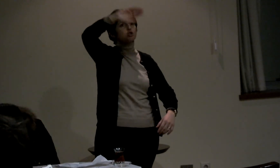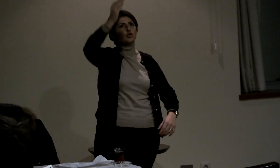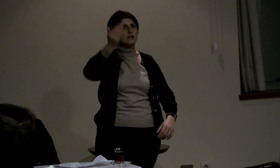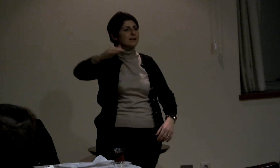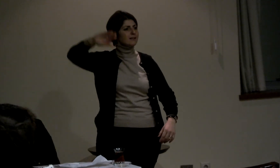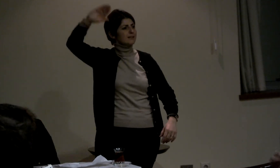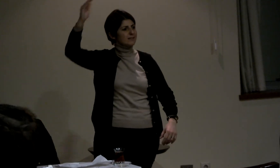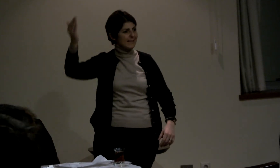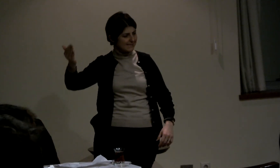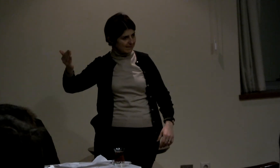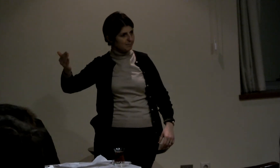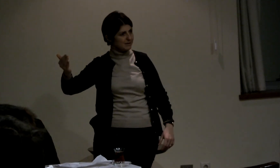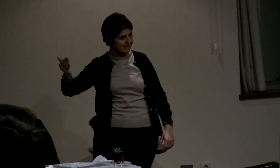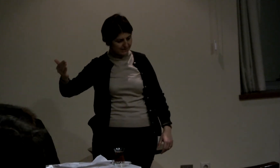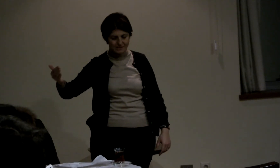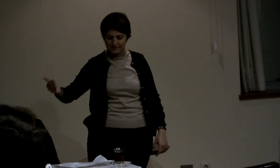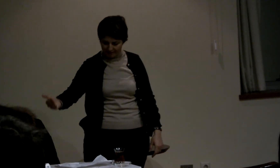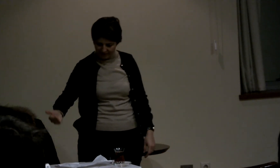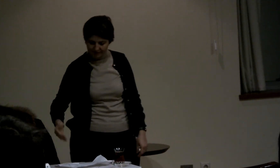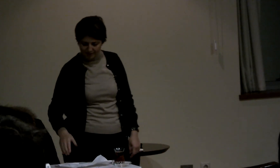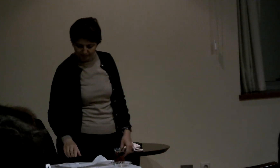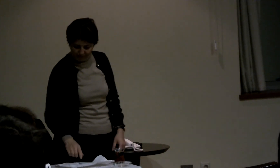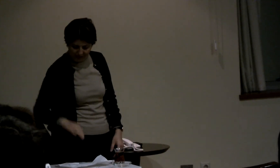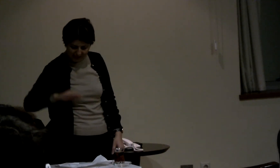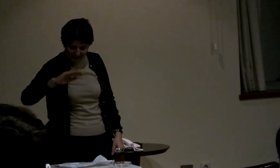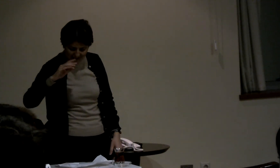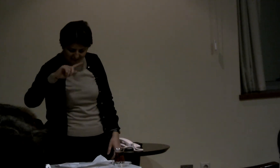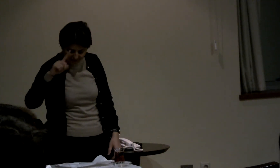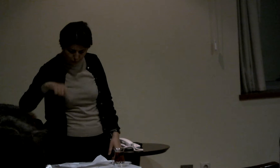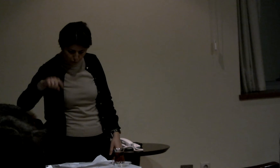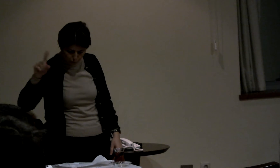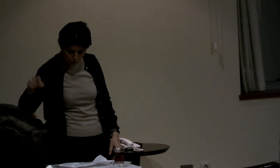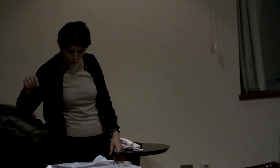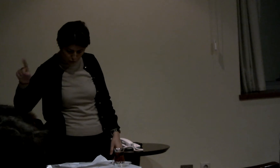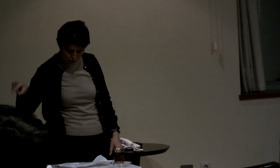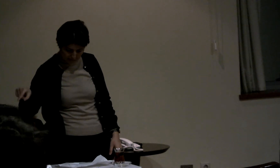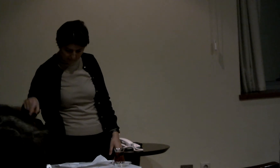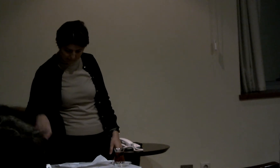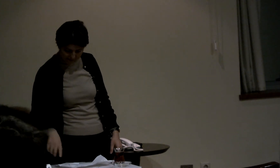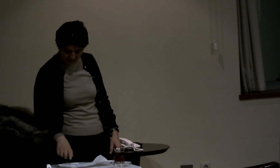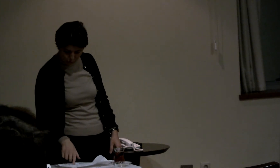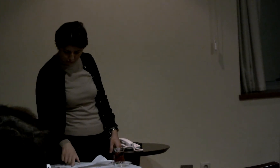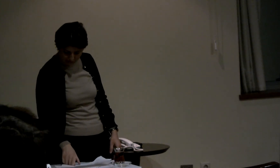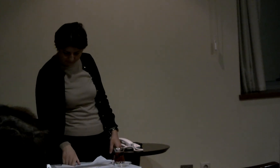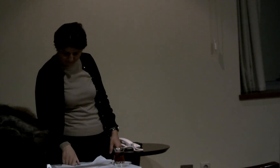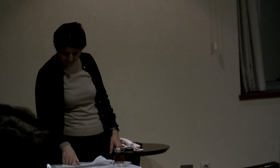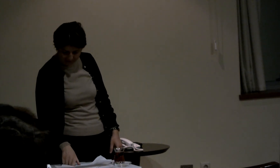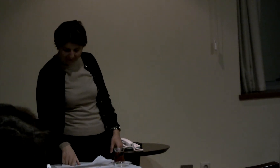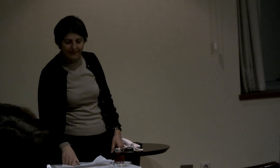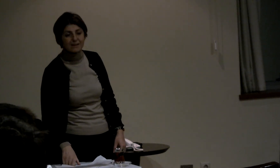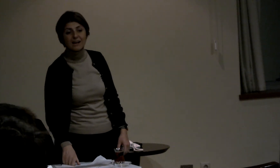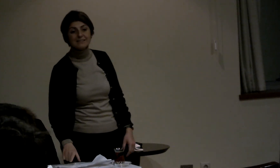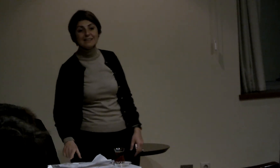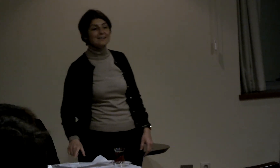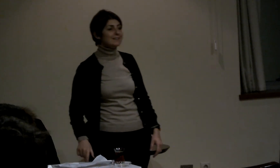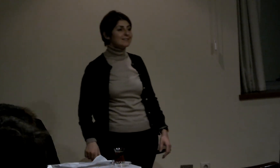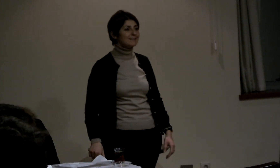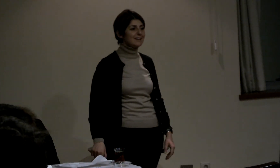şöyle gezdirebilirsiniz. Evet. Yani dağın oyuntusunu göstermek maksat orada. Tatil neydi?